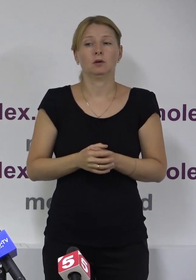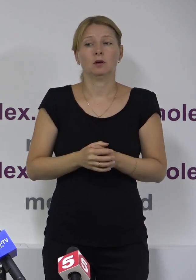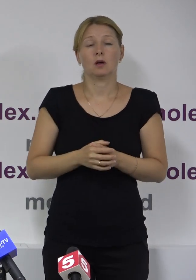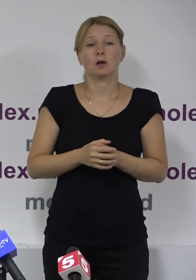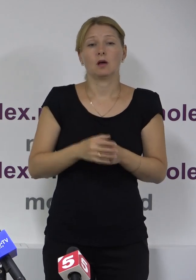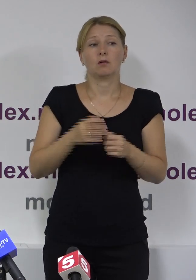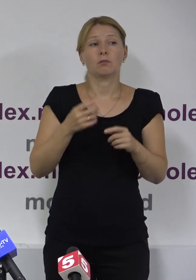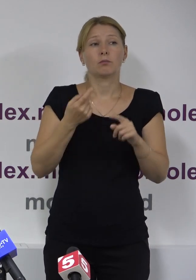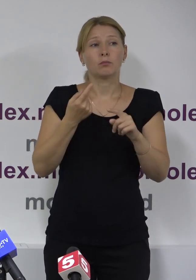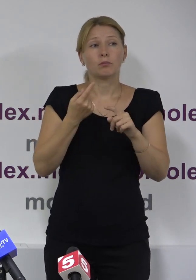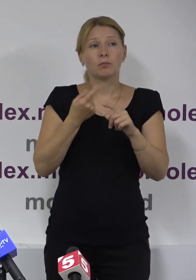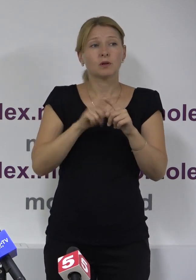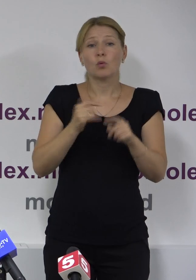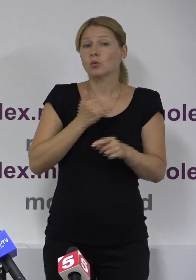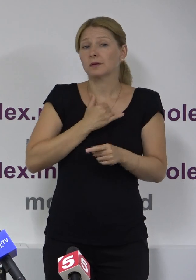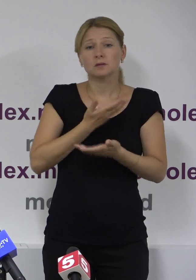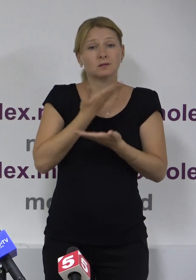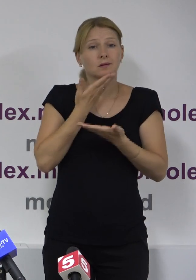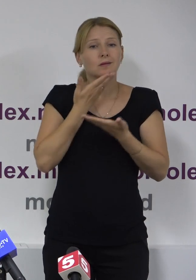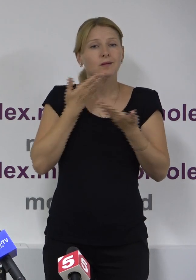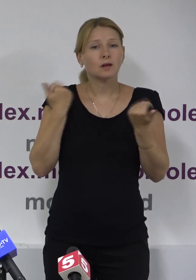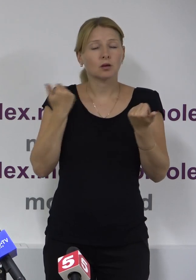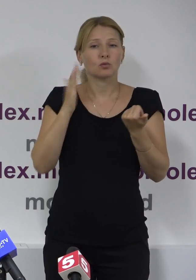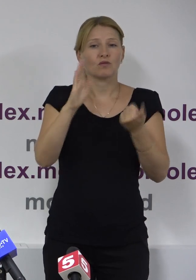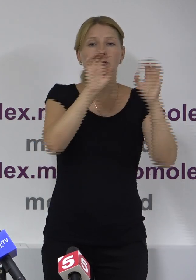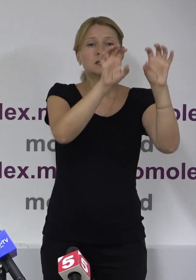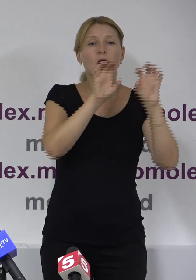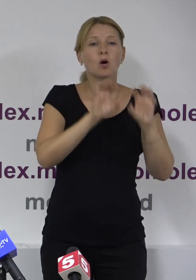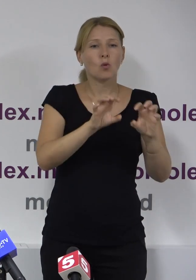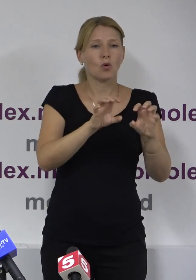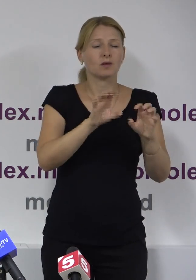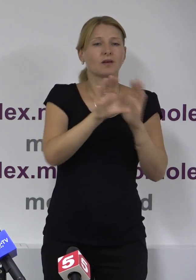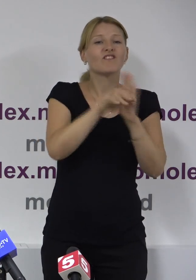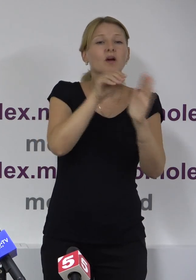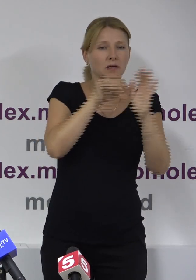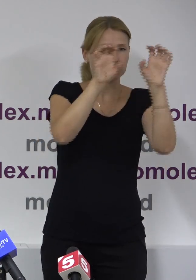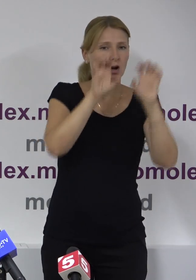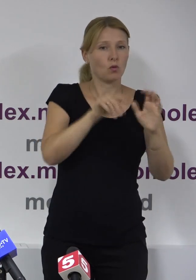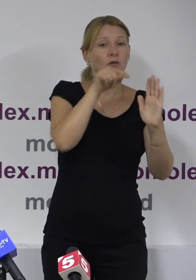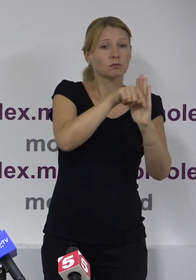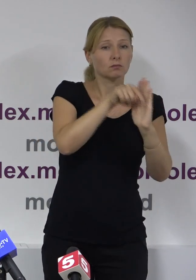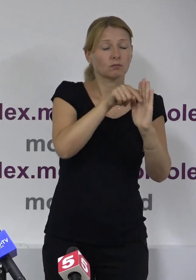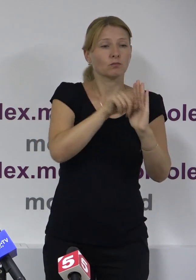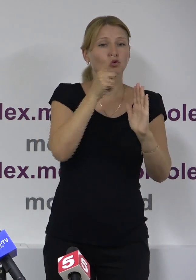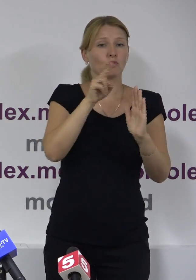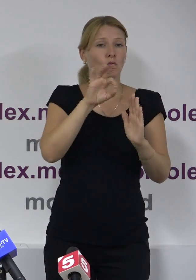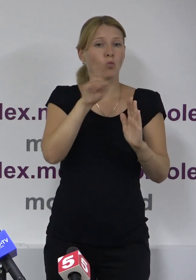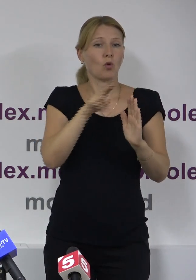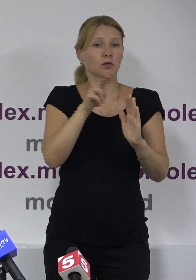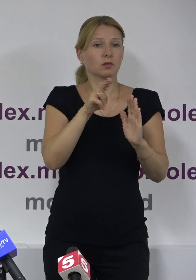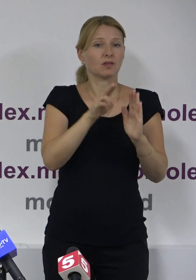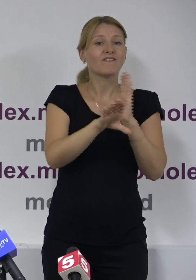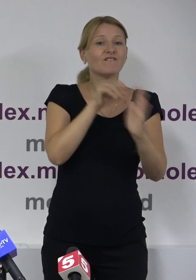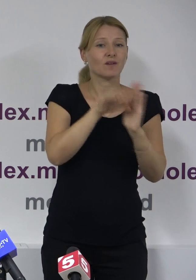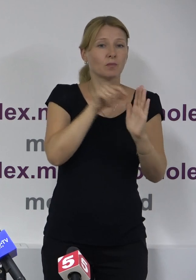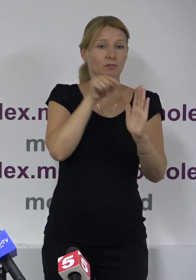o astfel de limitare nu găsim și în legislația electorală, în speță ne referim la codul electoral. Am